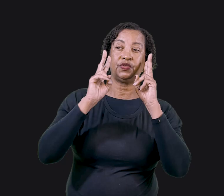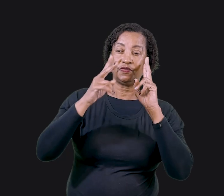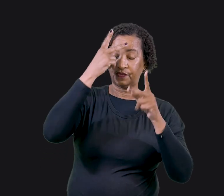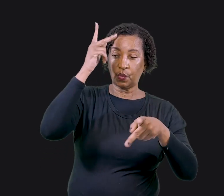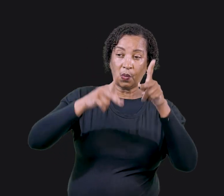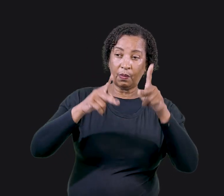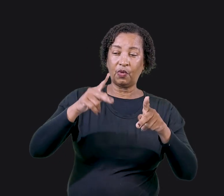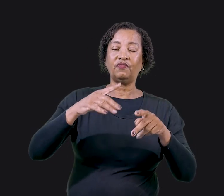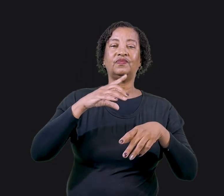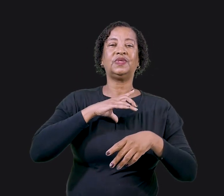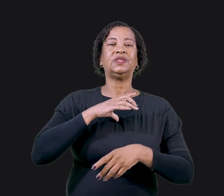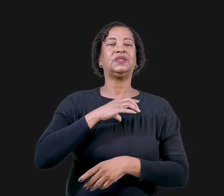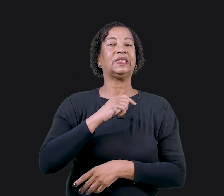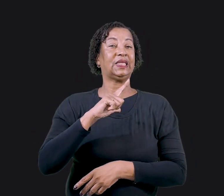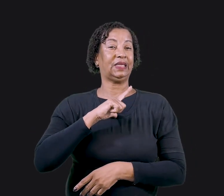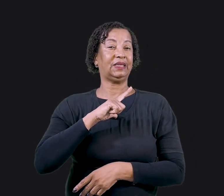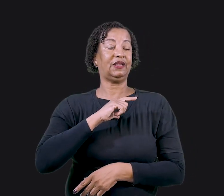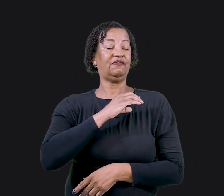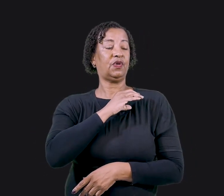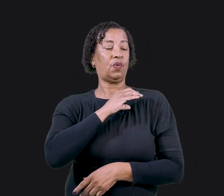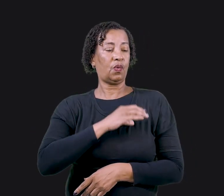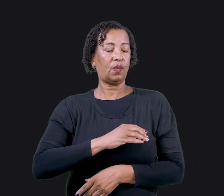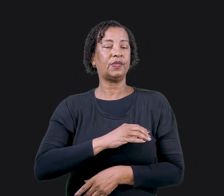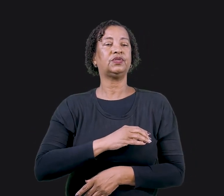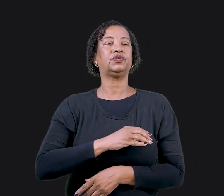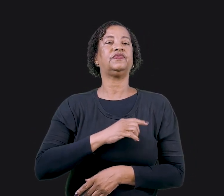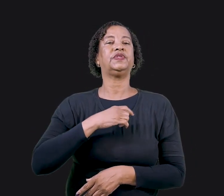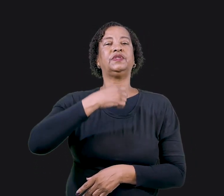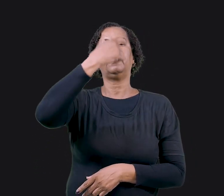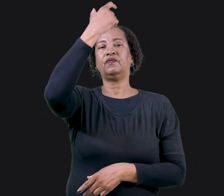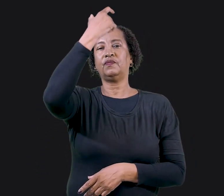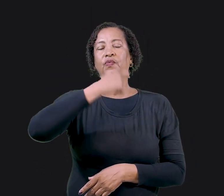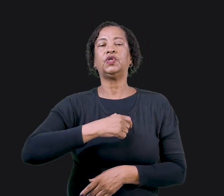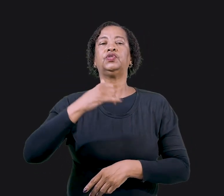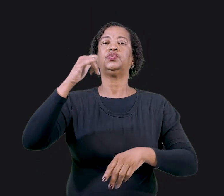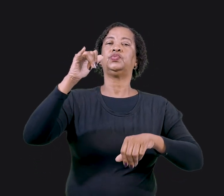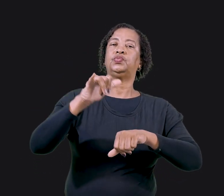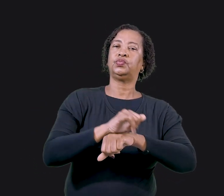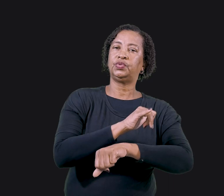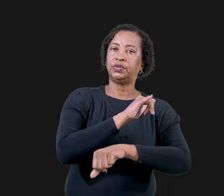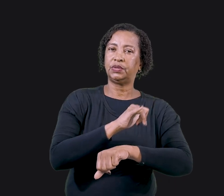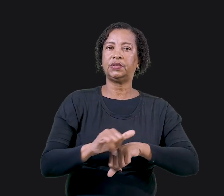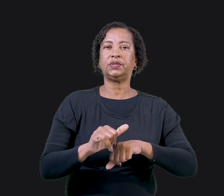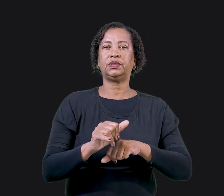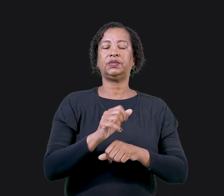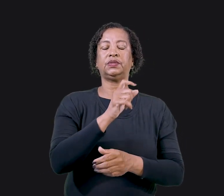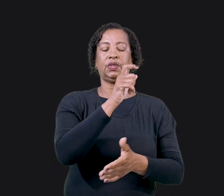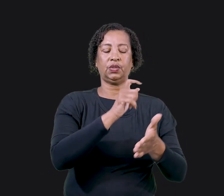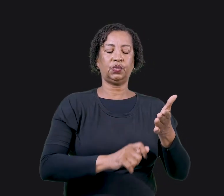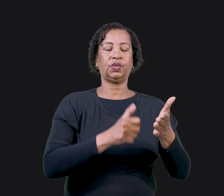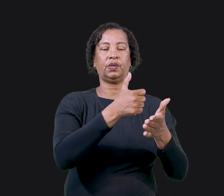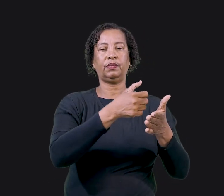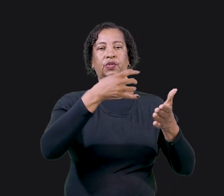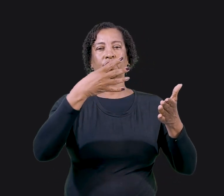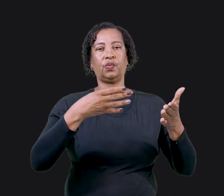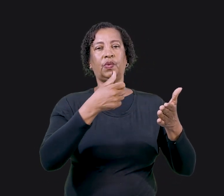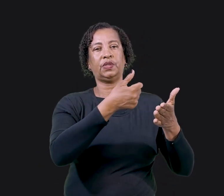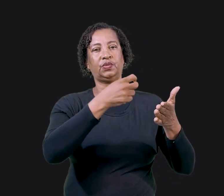teve compaixão delas e, portanto, tomou uma atitude estratégica. Nos capítulos 14 e 15